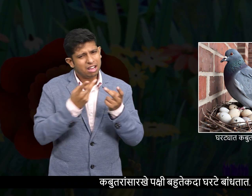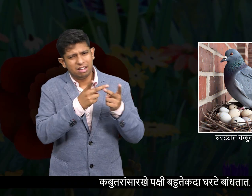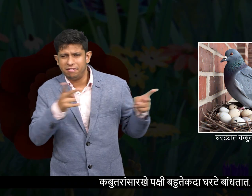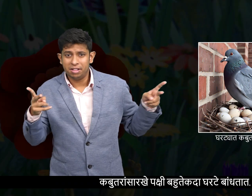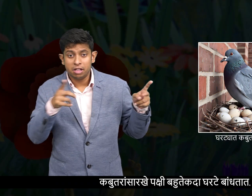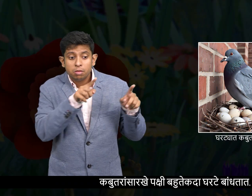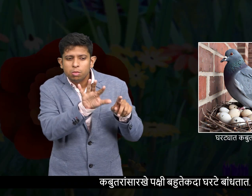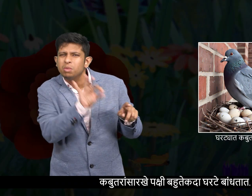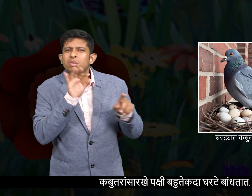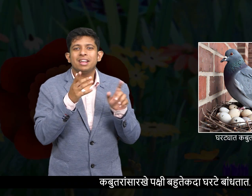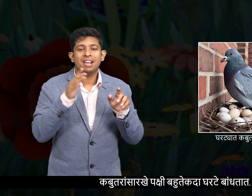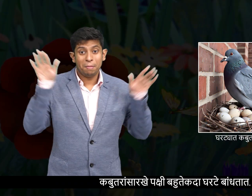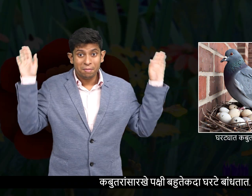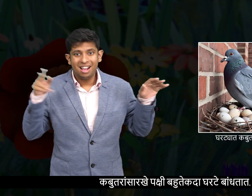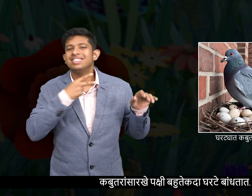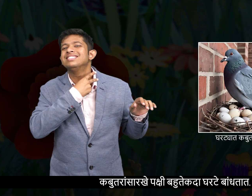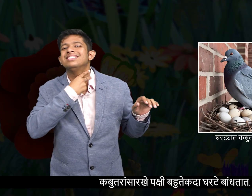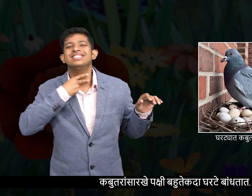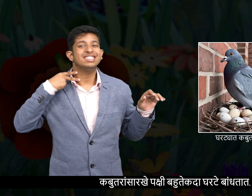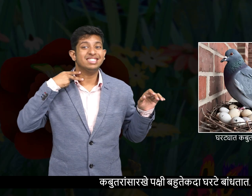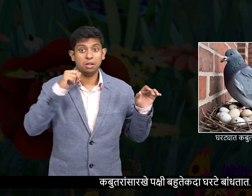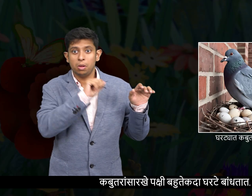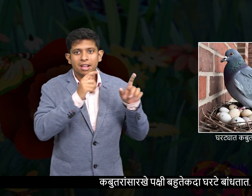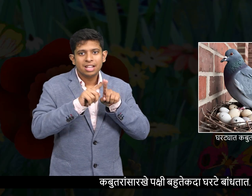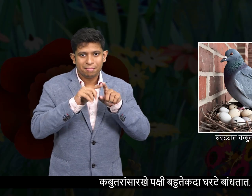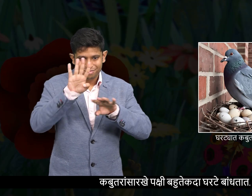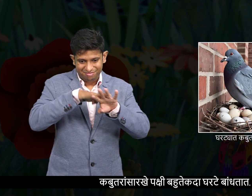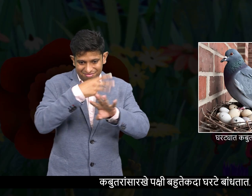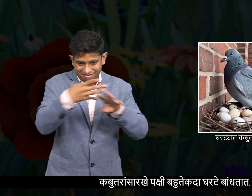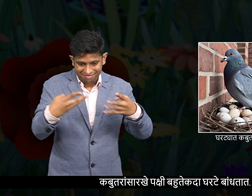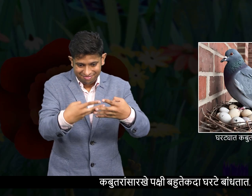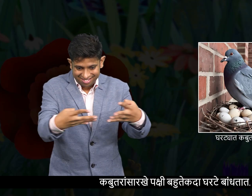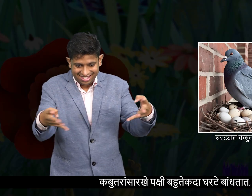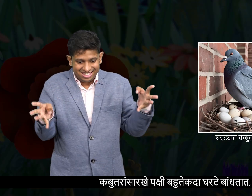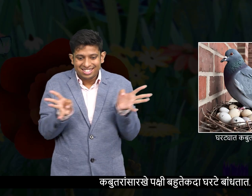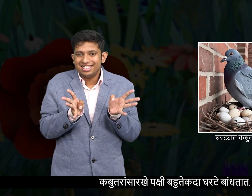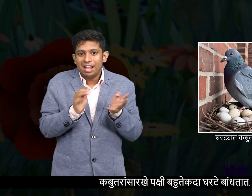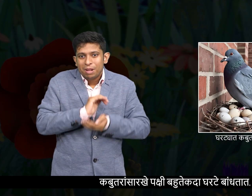कबुतरांसारखे पक्षी बहुतेकदा घरटे बांधतात.